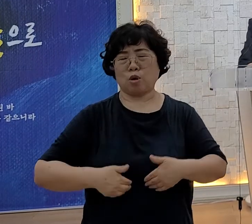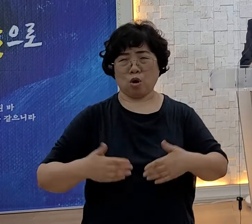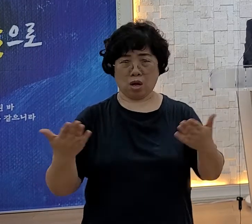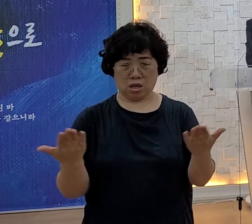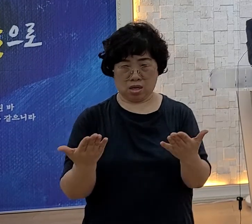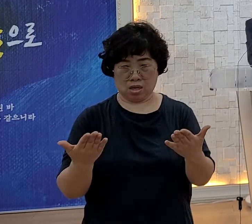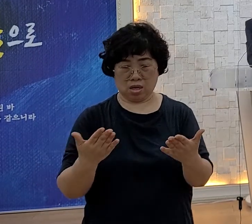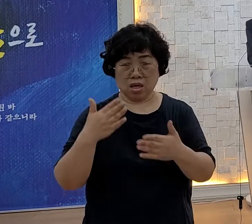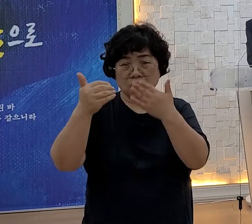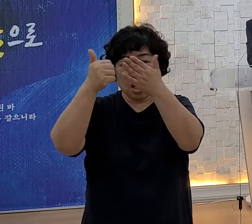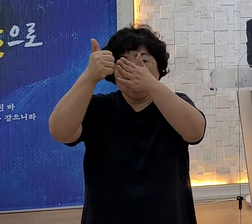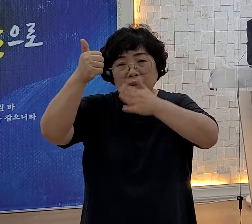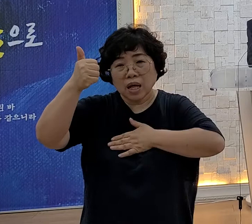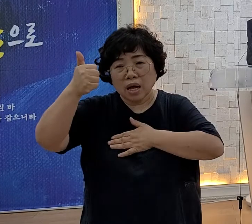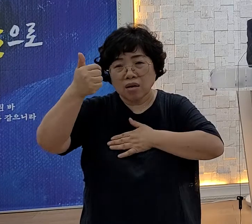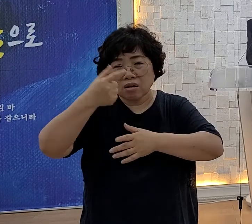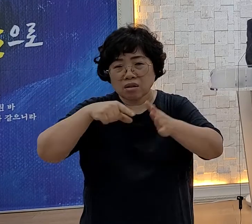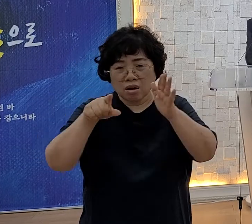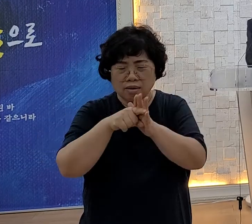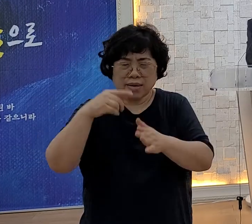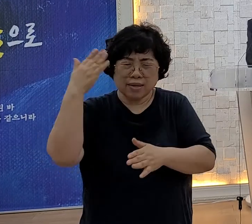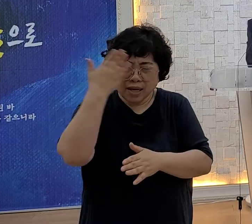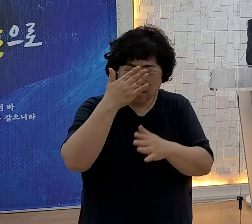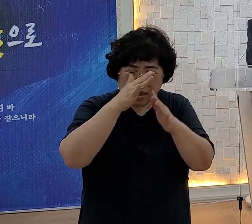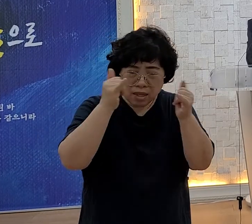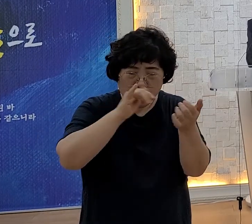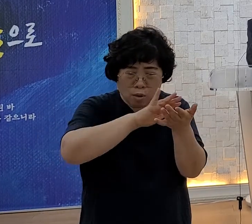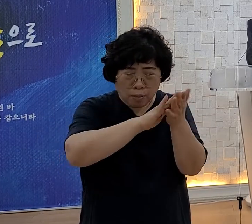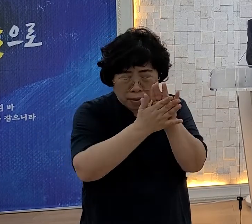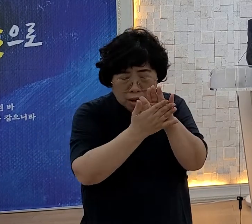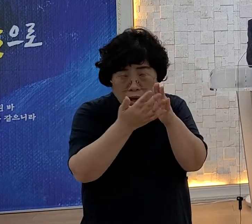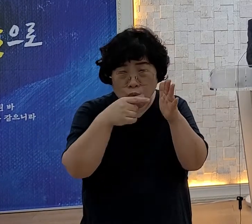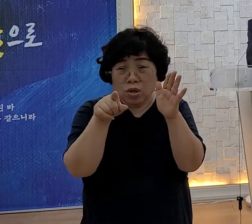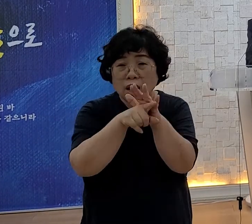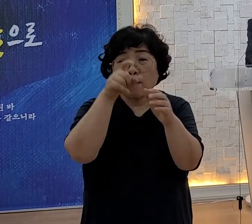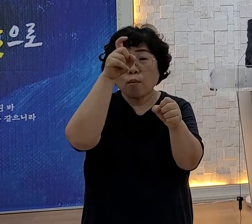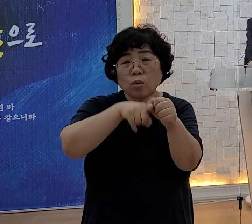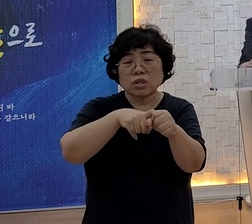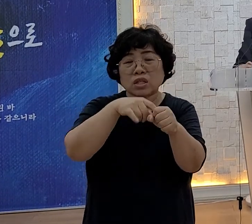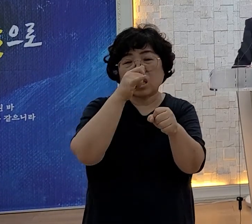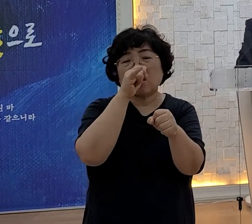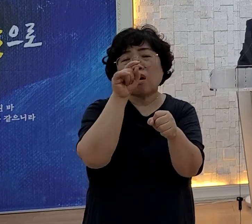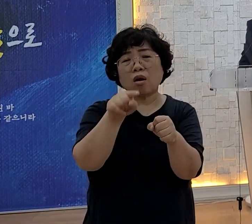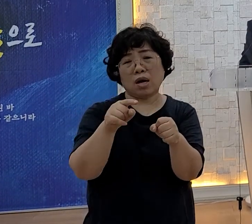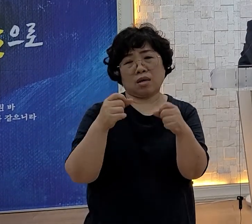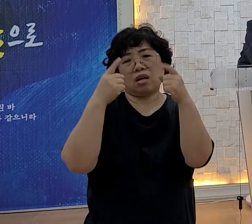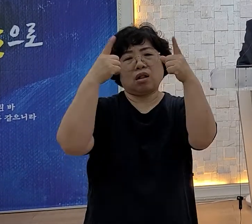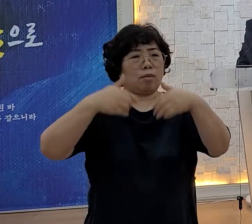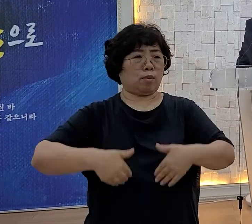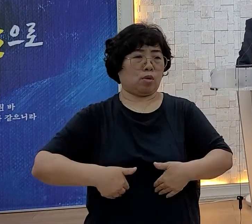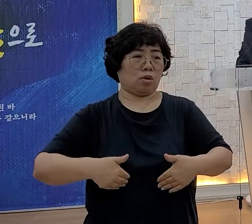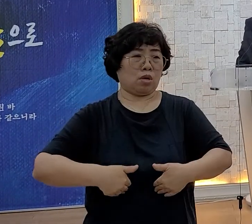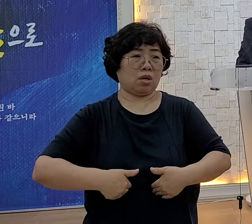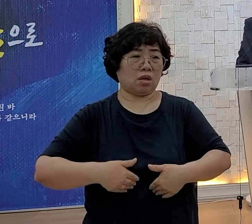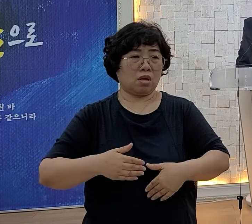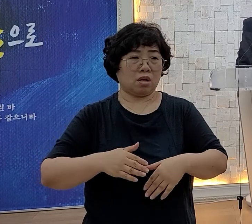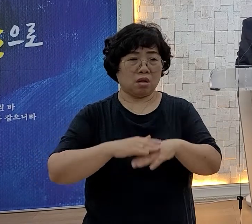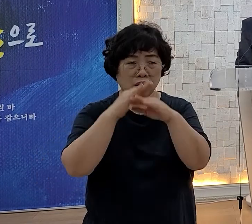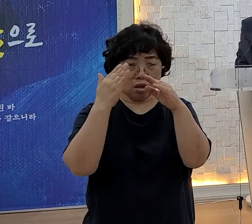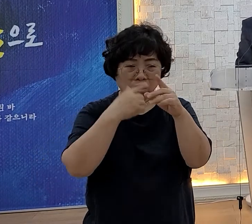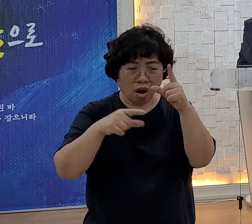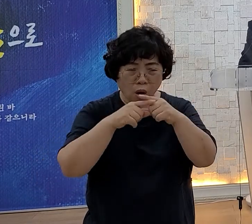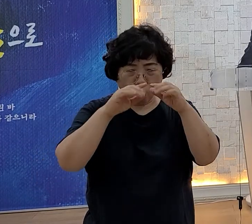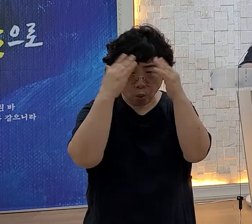만들어져요. 결국 나를 위해서 주신 것이다 라는 거예요. 내가 더 온전한 믿음의 사람으로 바뀌어가는